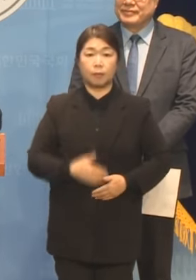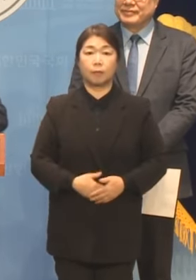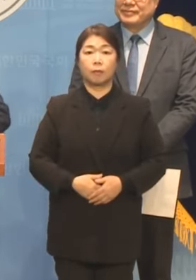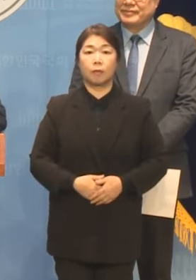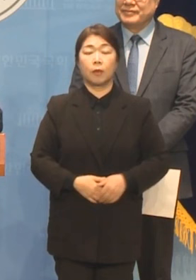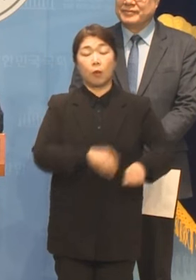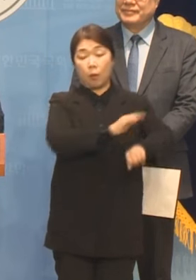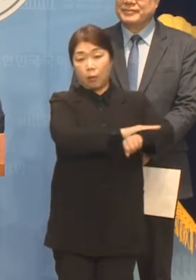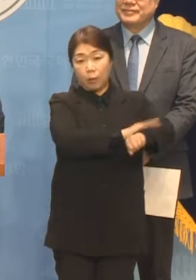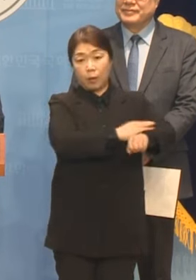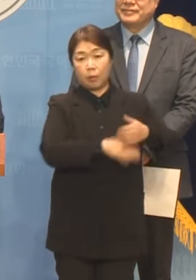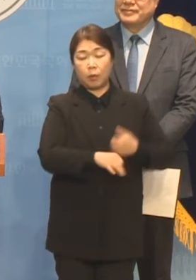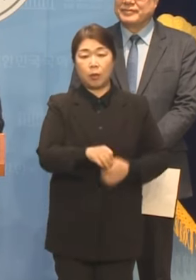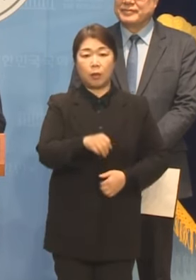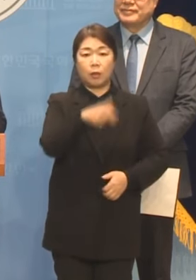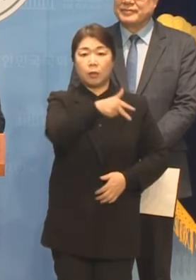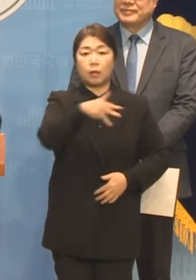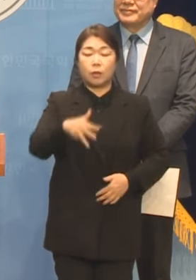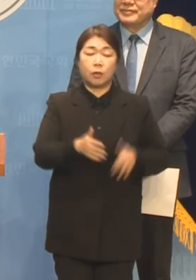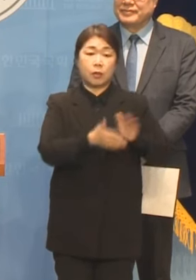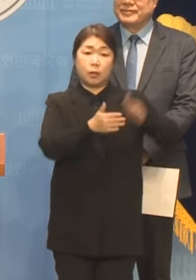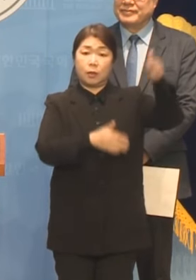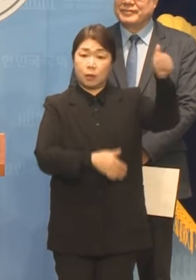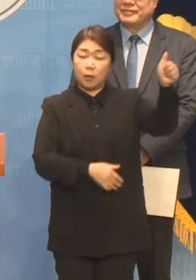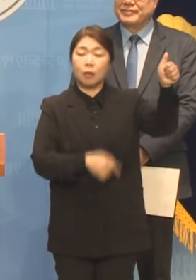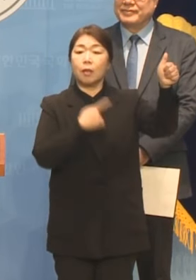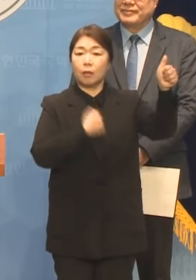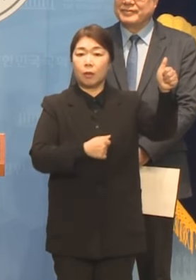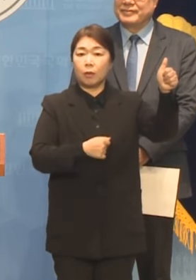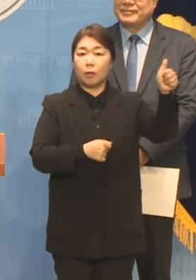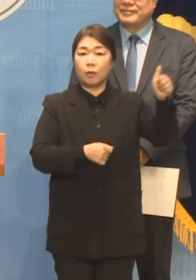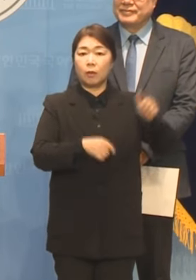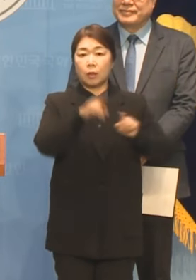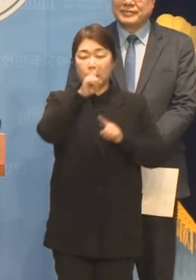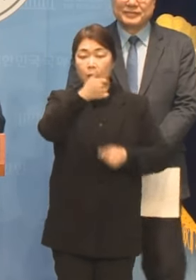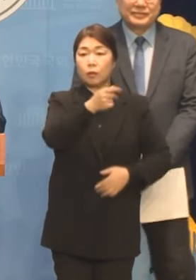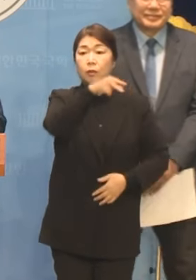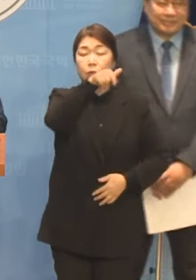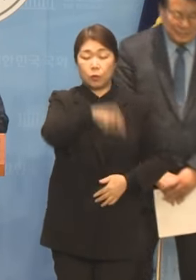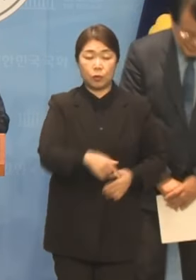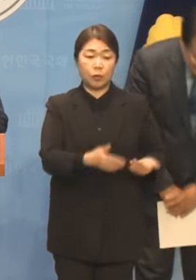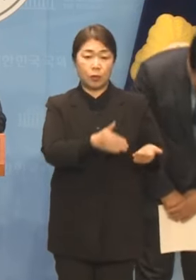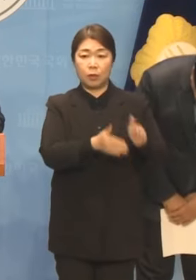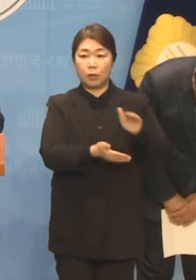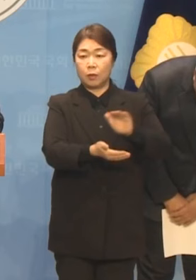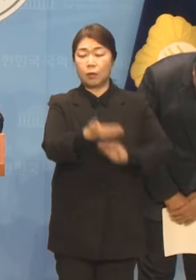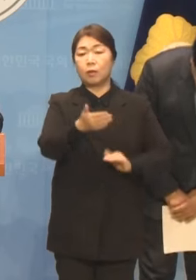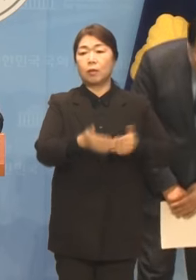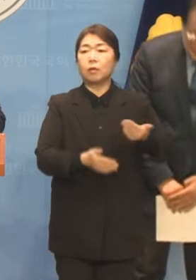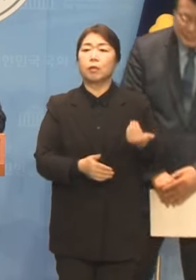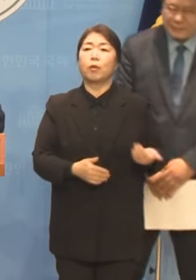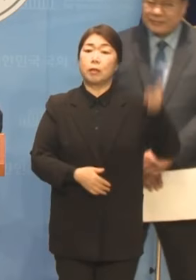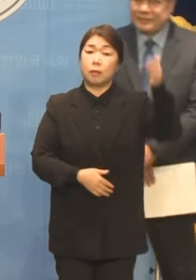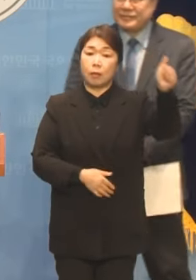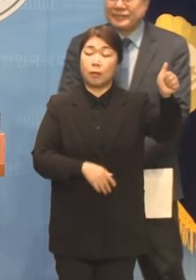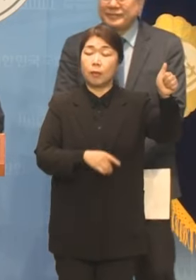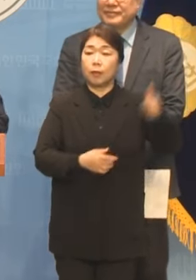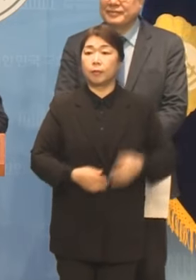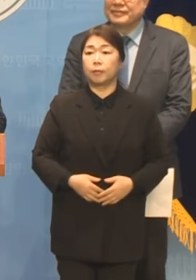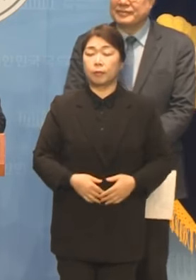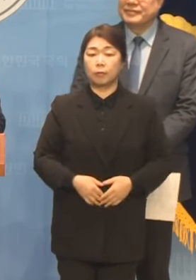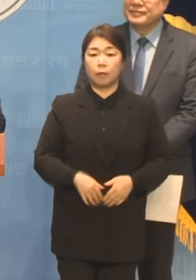왼편에는 제천 시장을 어 여기신 이규 전시장입니다 어네